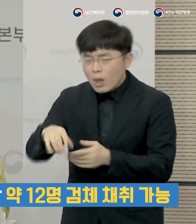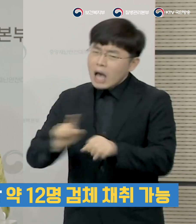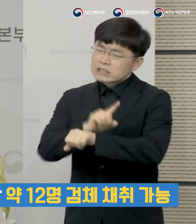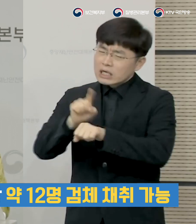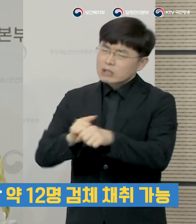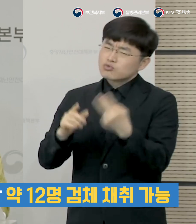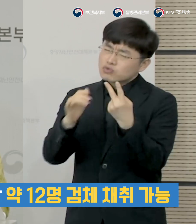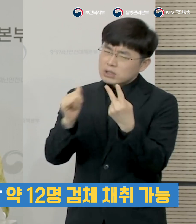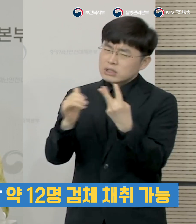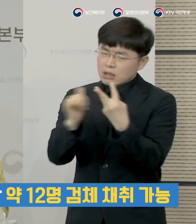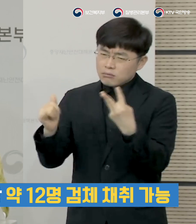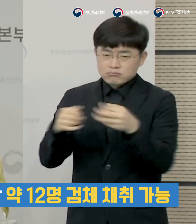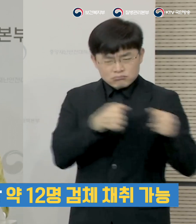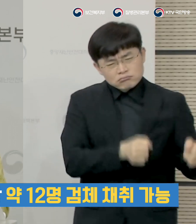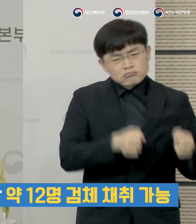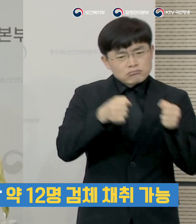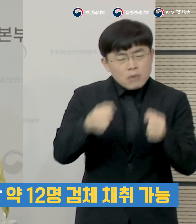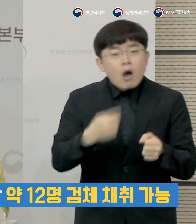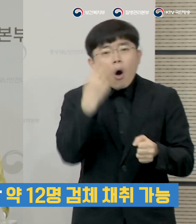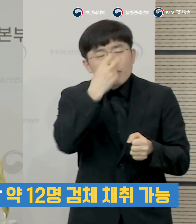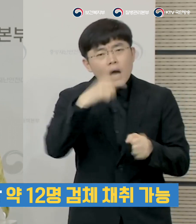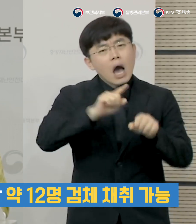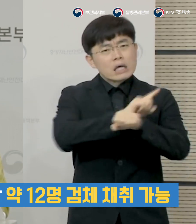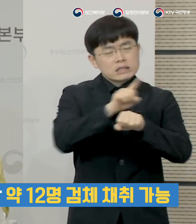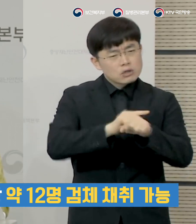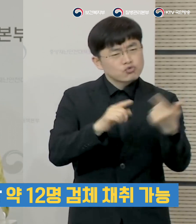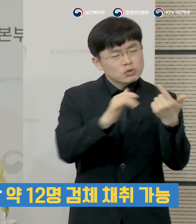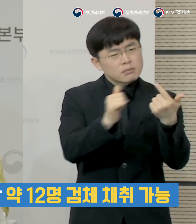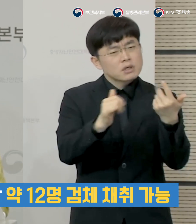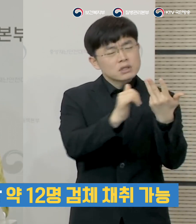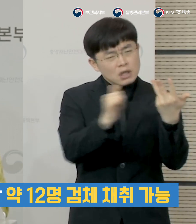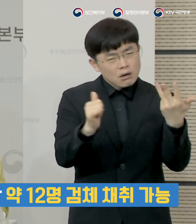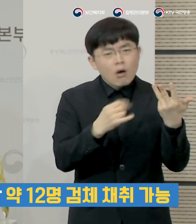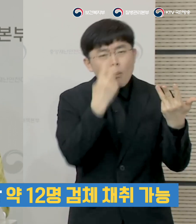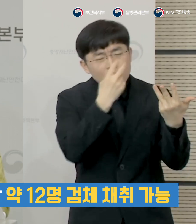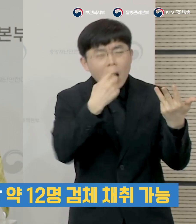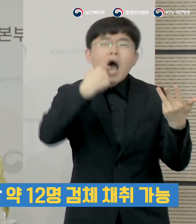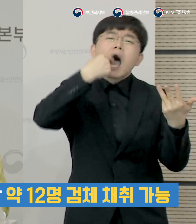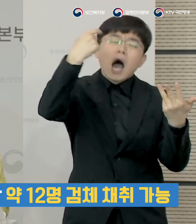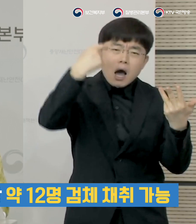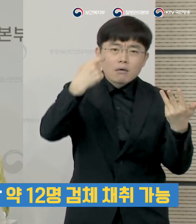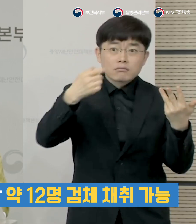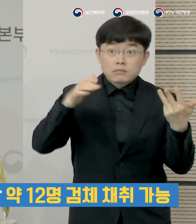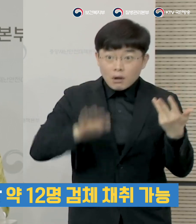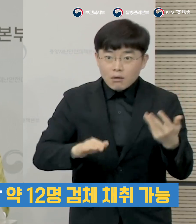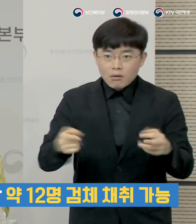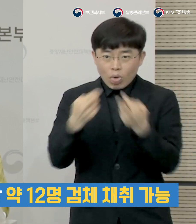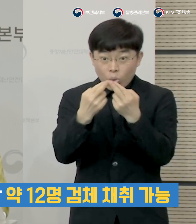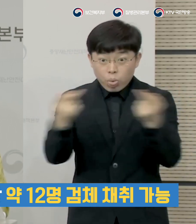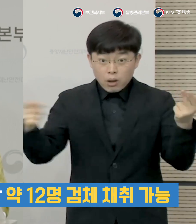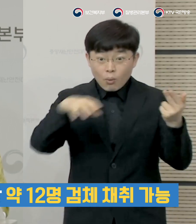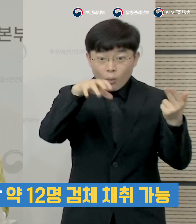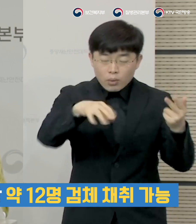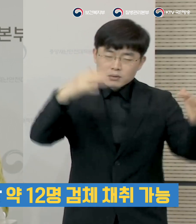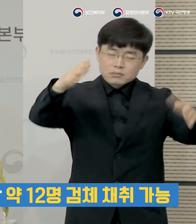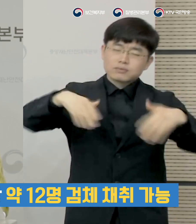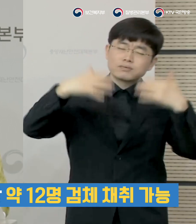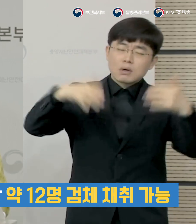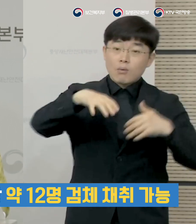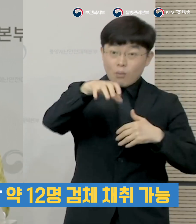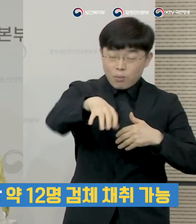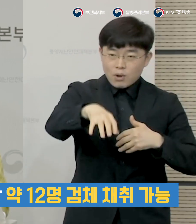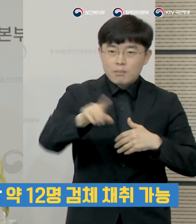성차 검진의 경우 1시간에 6에서 8명 정도 검체를 채취하고 있으나 개방형 선별진료소는